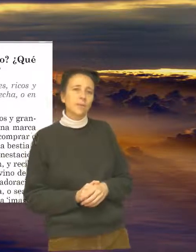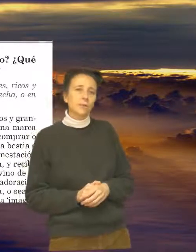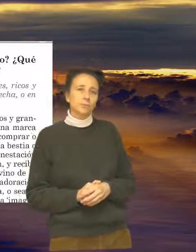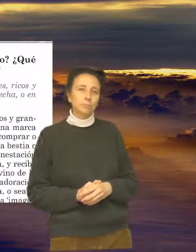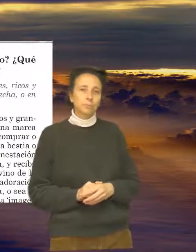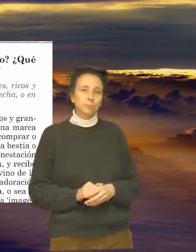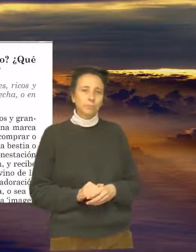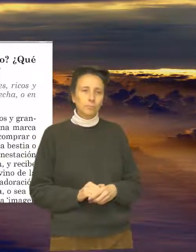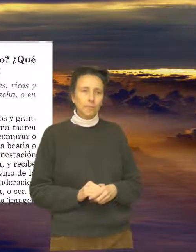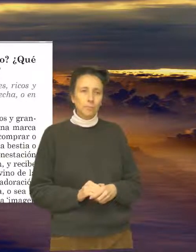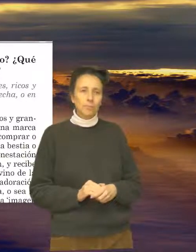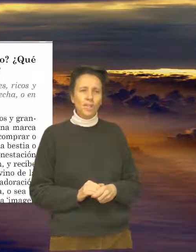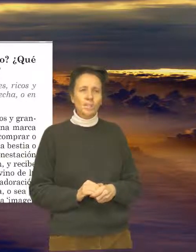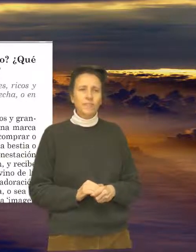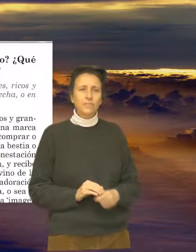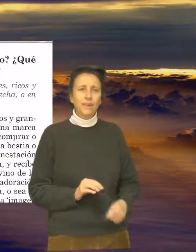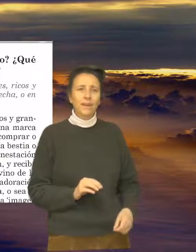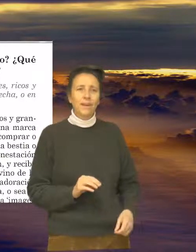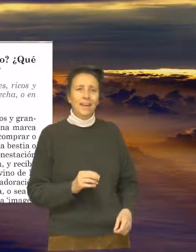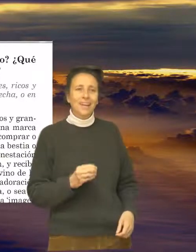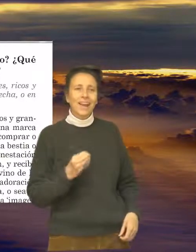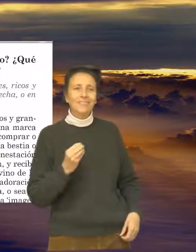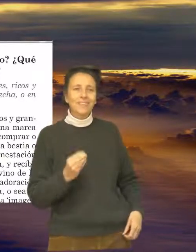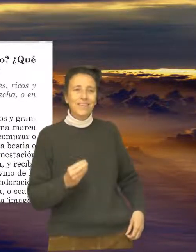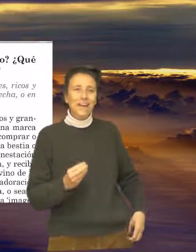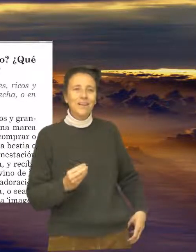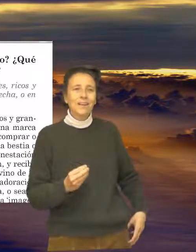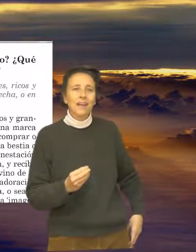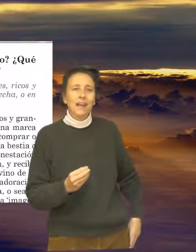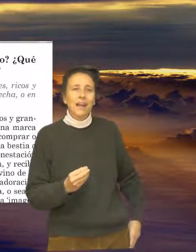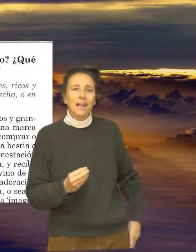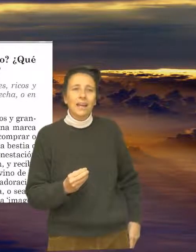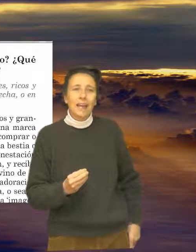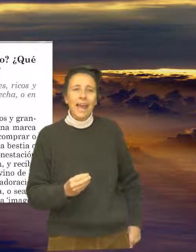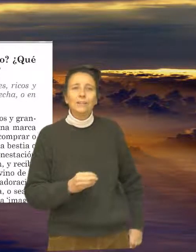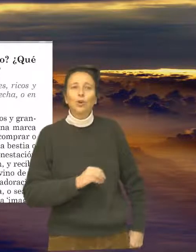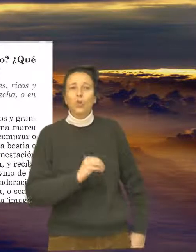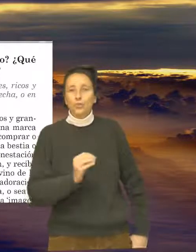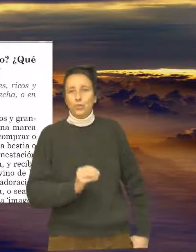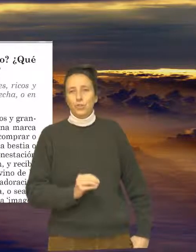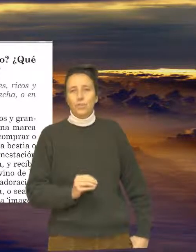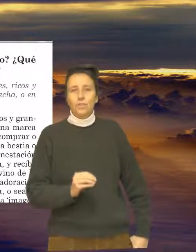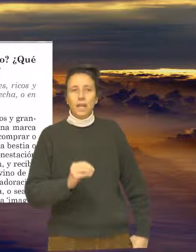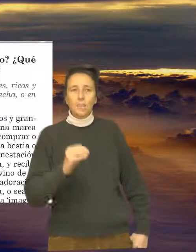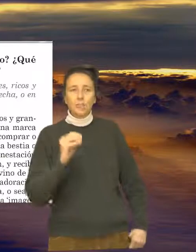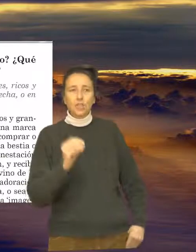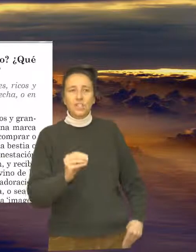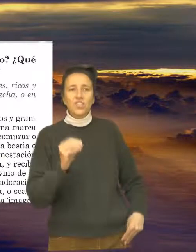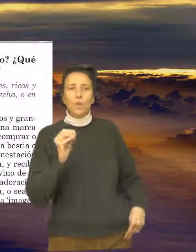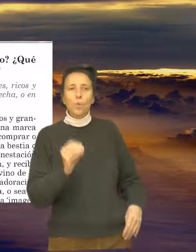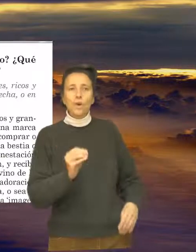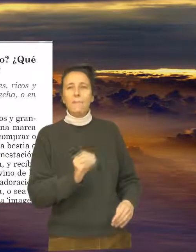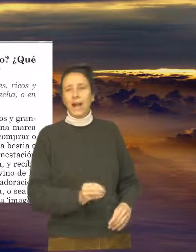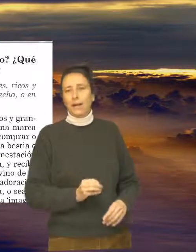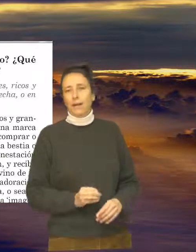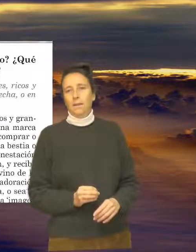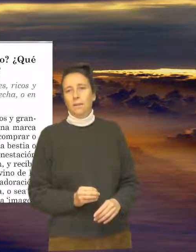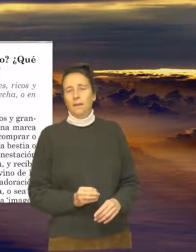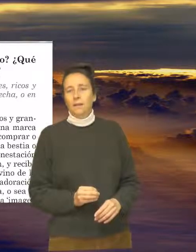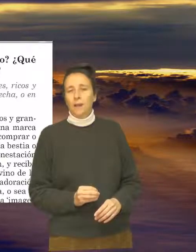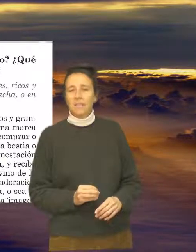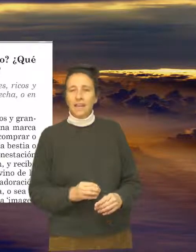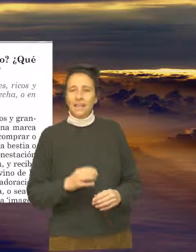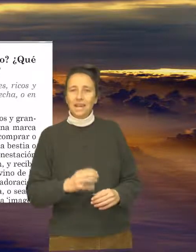este sentido, porque se dice que hacía que a todos se le pusiese una